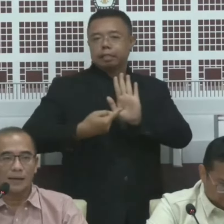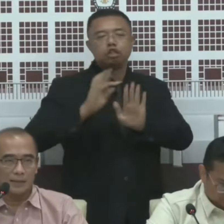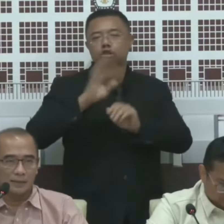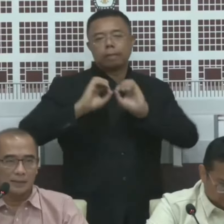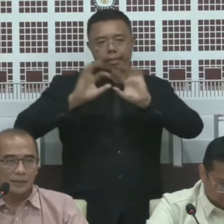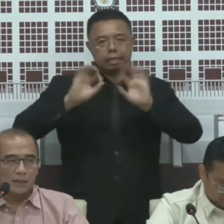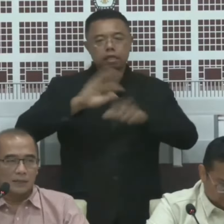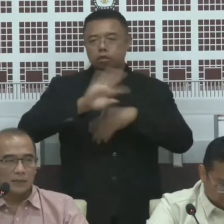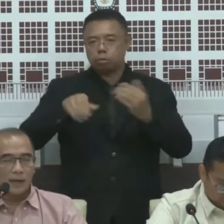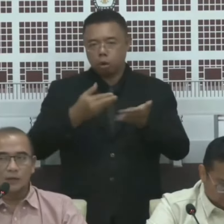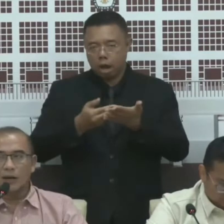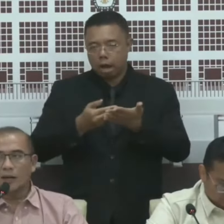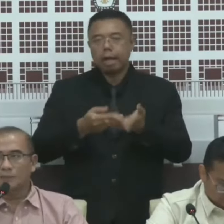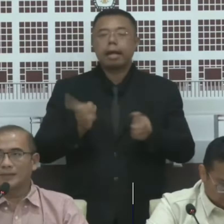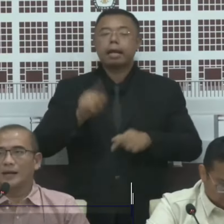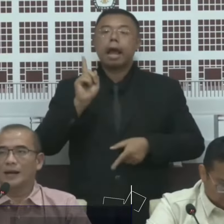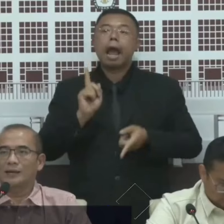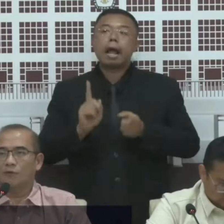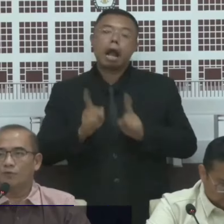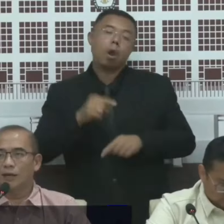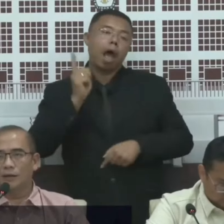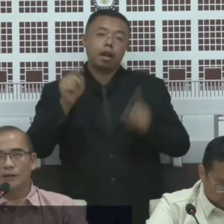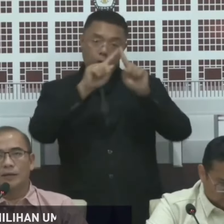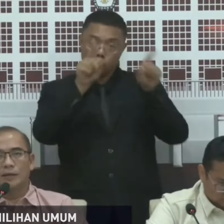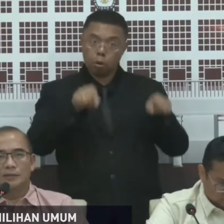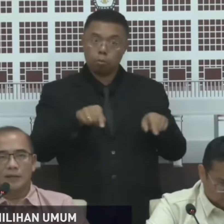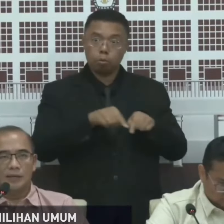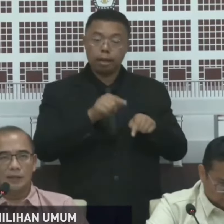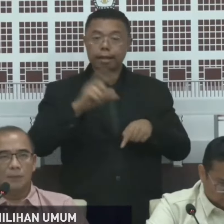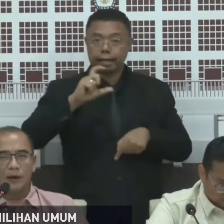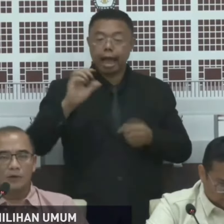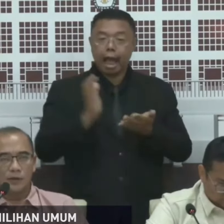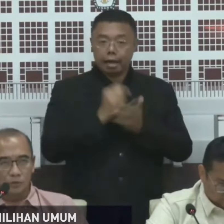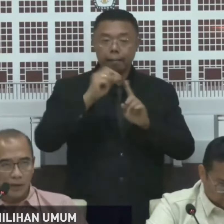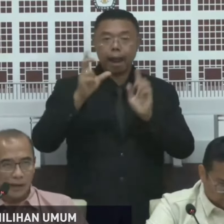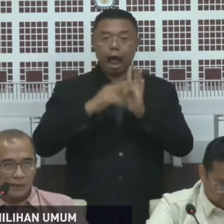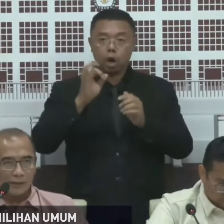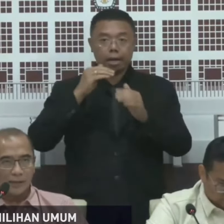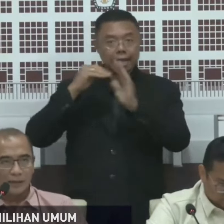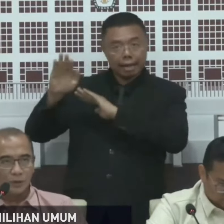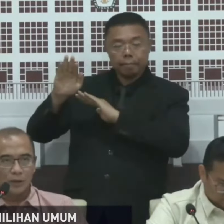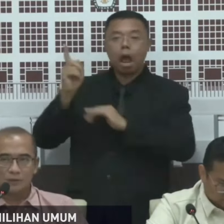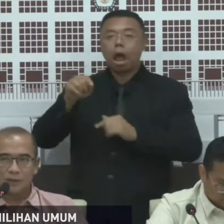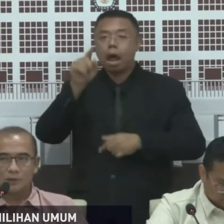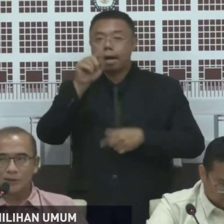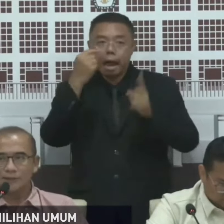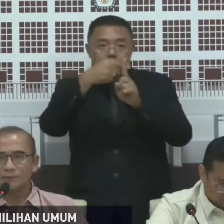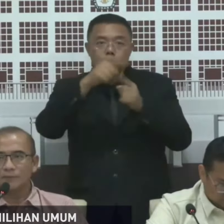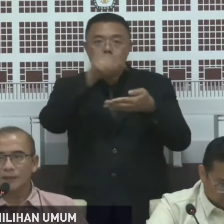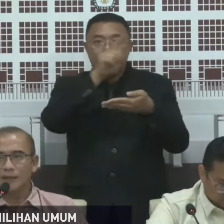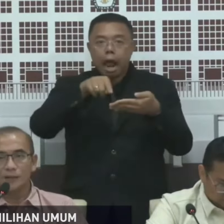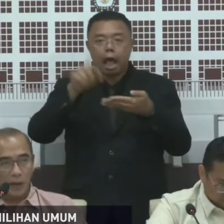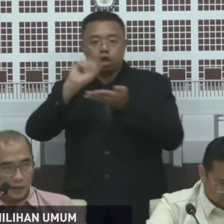apa adanya. Sehingga katakanlah misalkan ada formulir C hasil plano yang diunggah, ada yang salah hitung atau salah